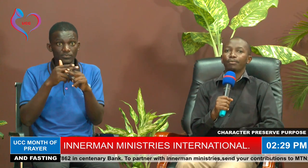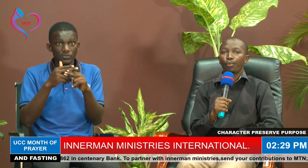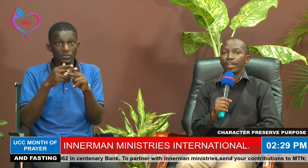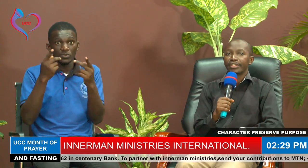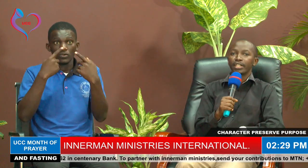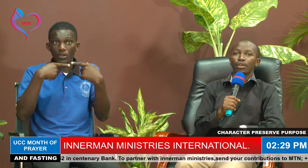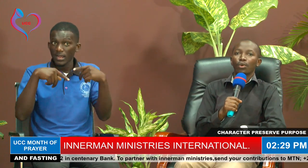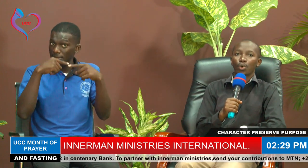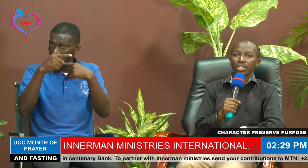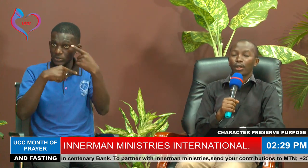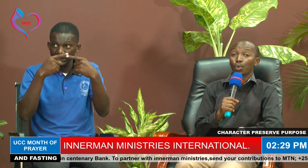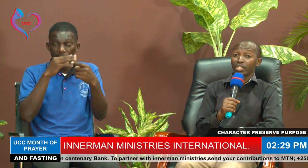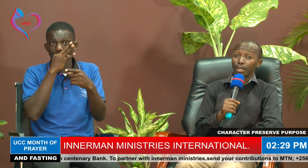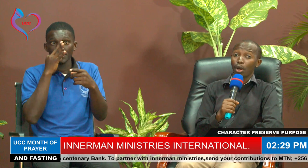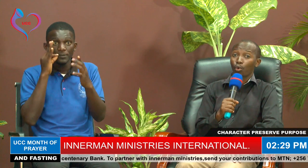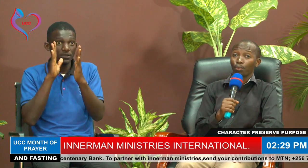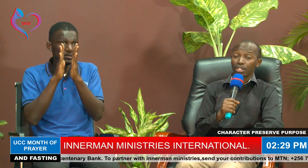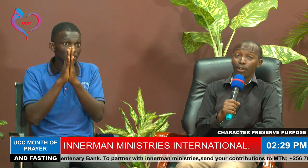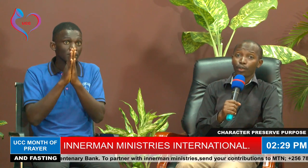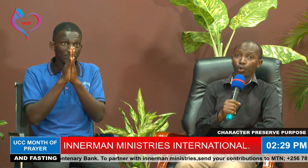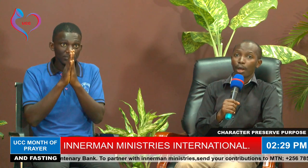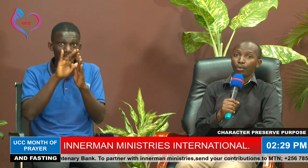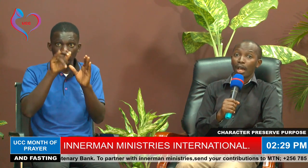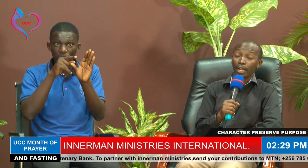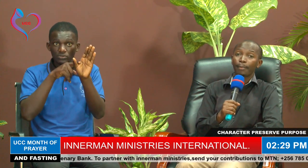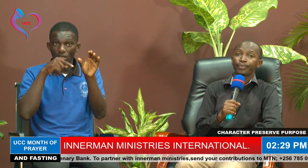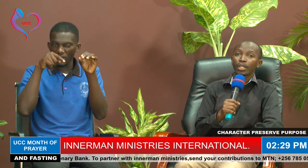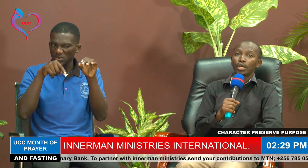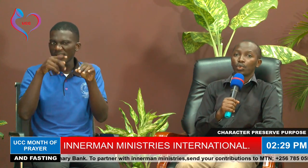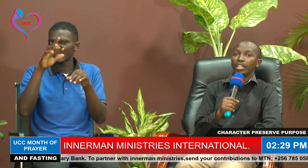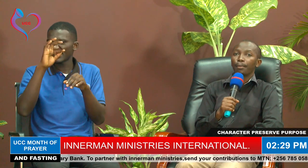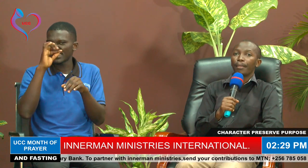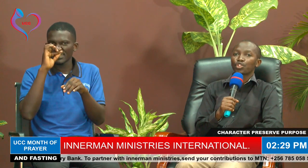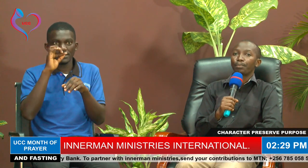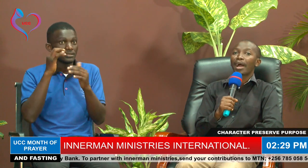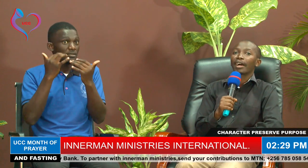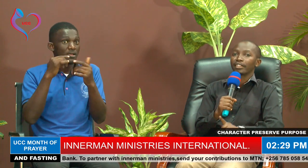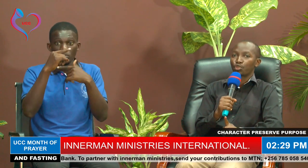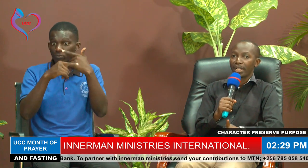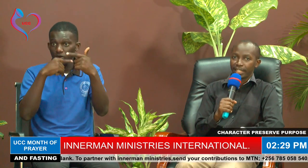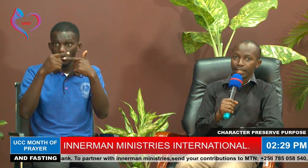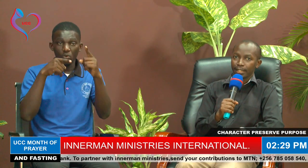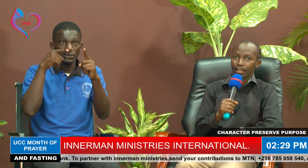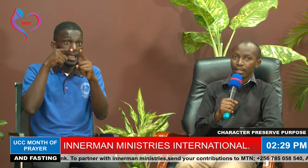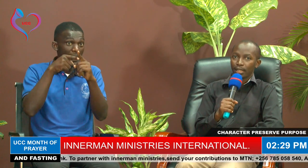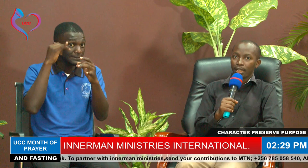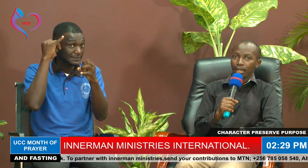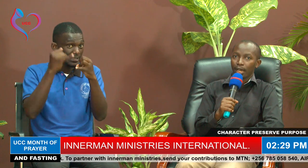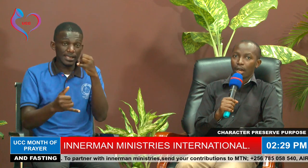mu mwezi gw'okusaba n'okusiiba gw'omusanvu, leero nga munaana. Tugenda mu maaso mpaka gye tumalira eri.